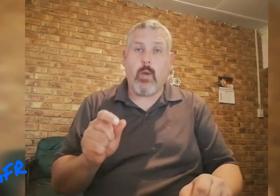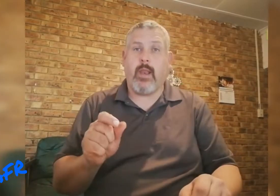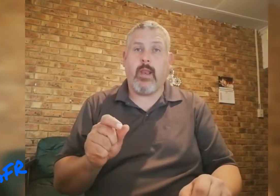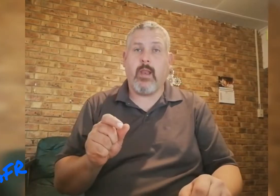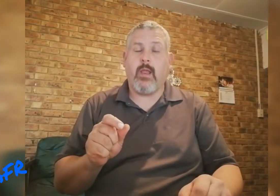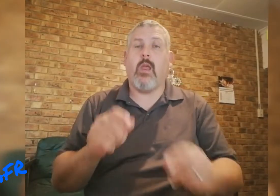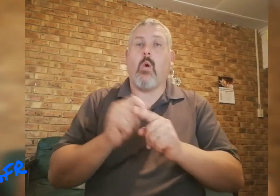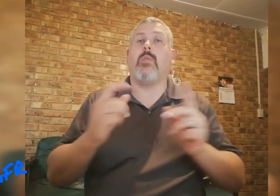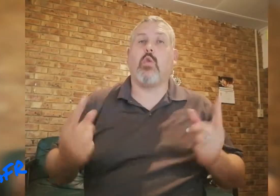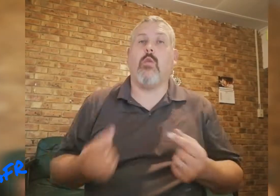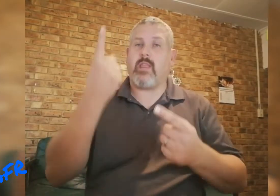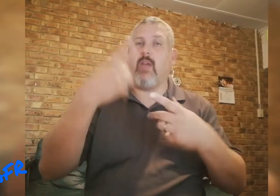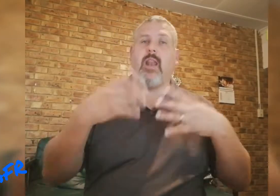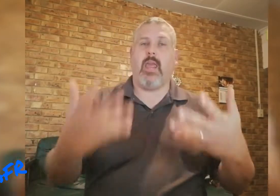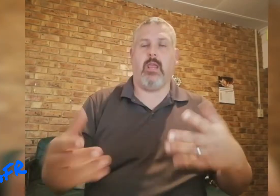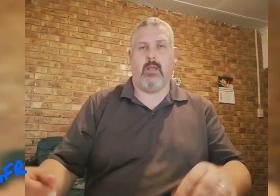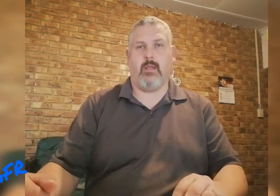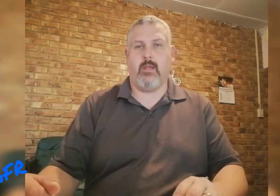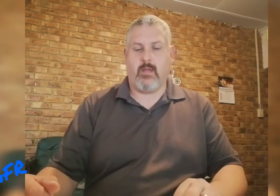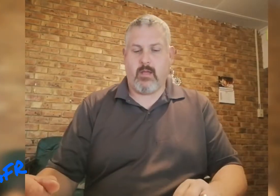persoon, om te doen wat hy wil hê.